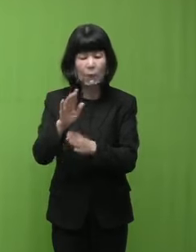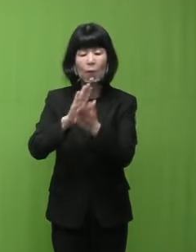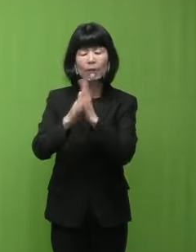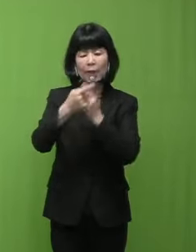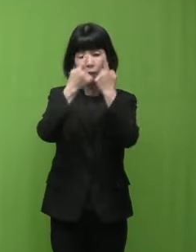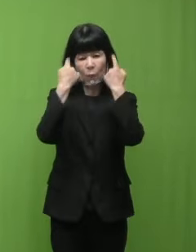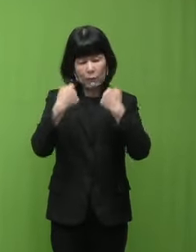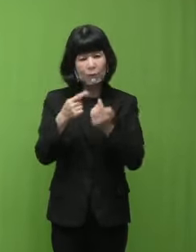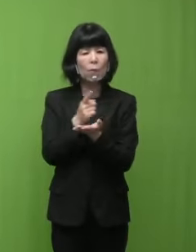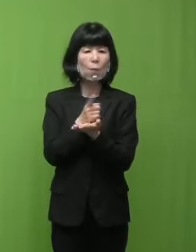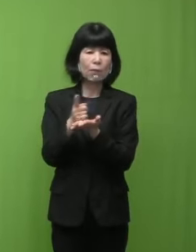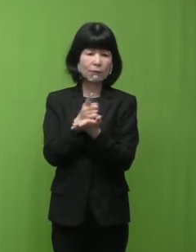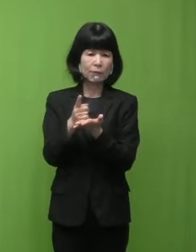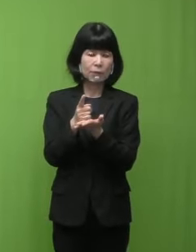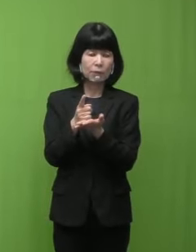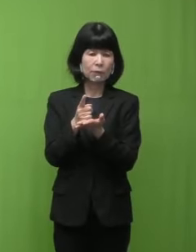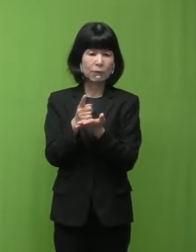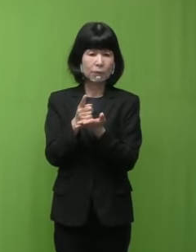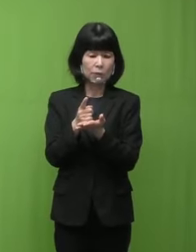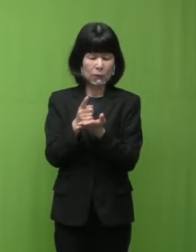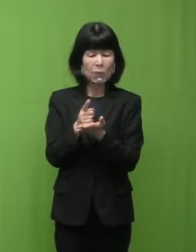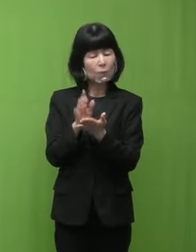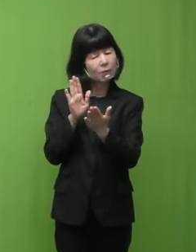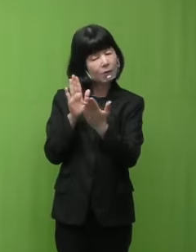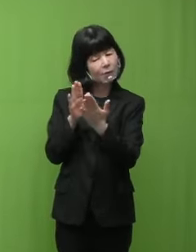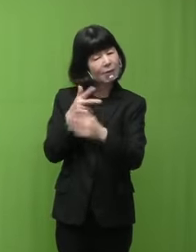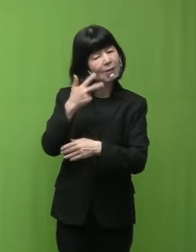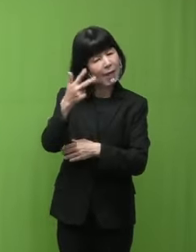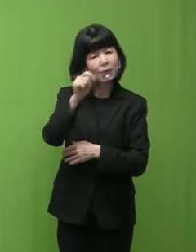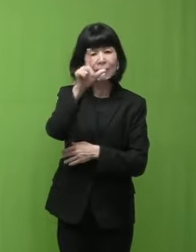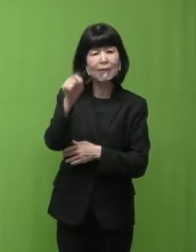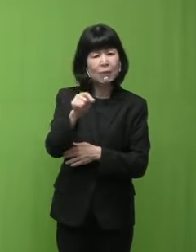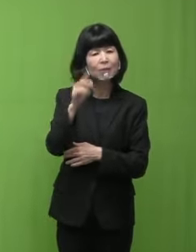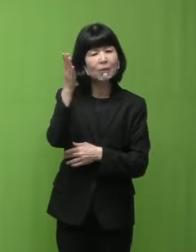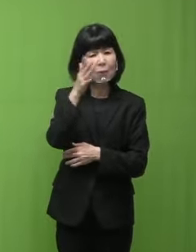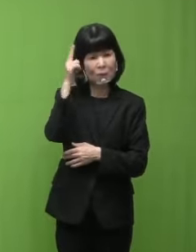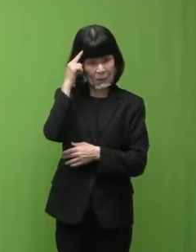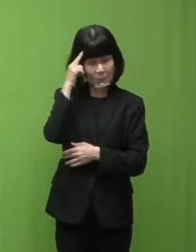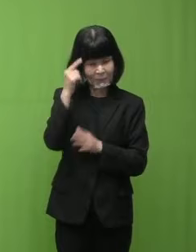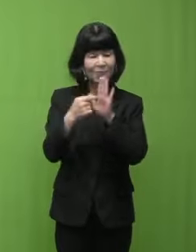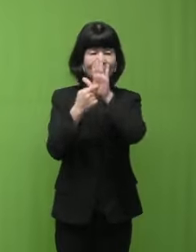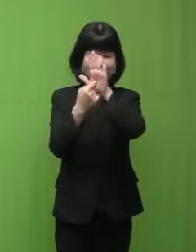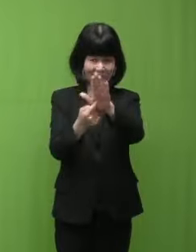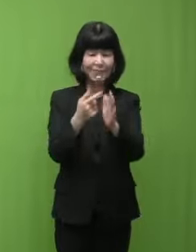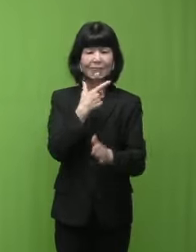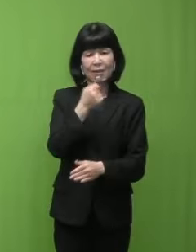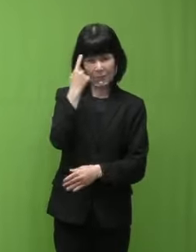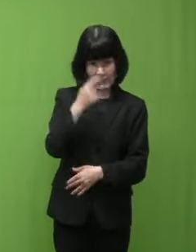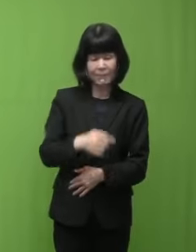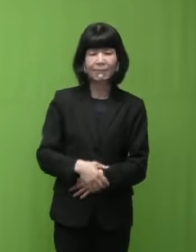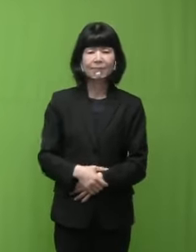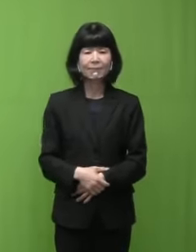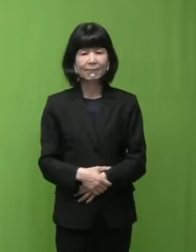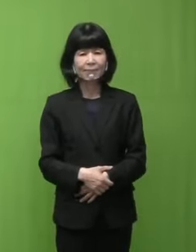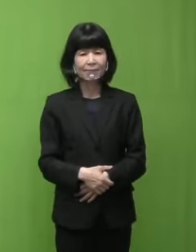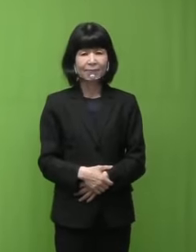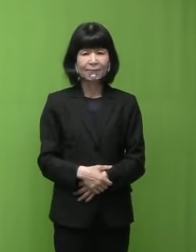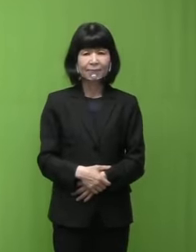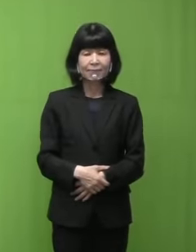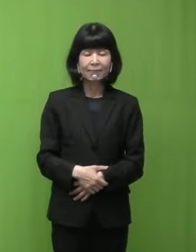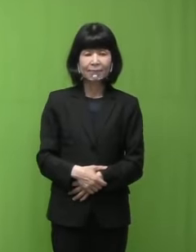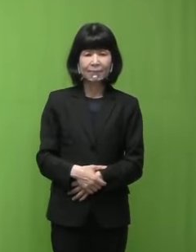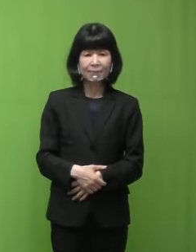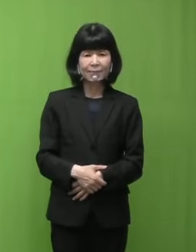独自方針をですね近いうちにまぁ来週月曜になると思いますがを示しをしたいという風に考えています